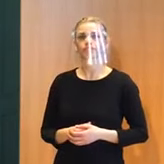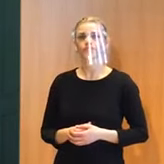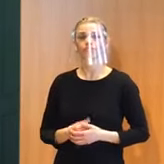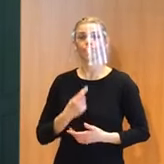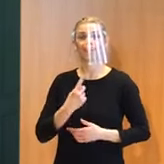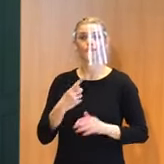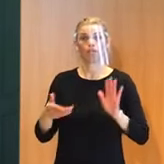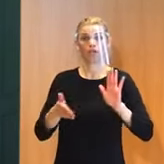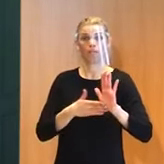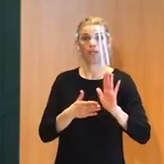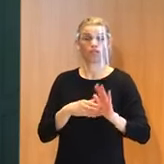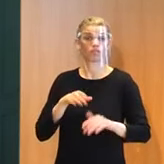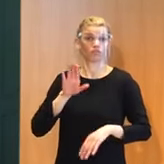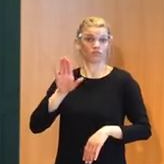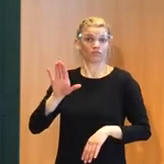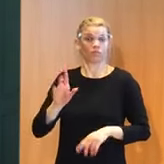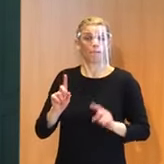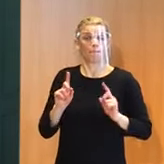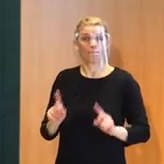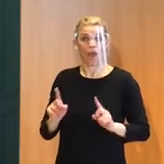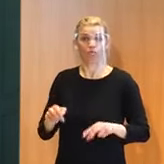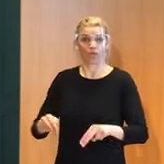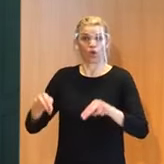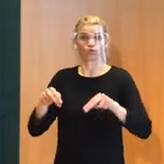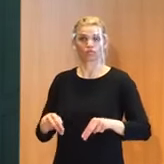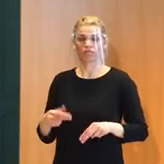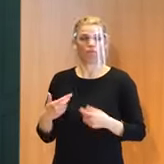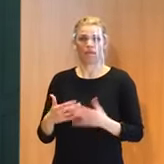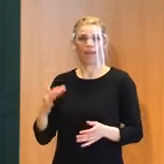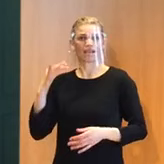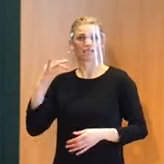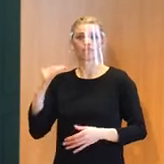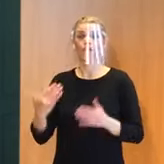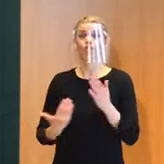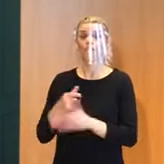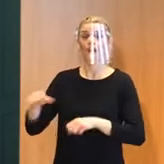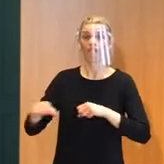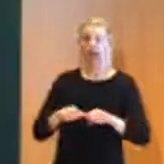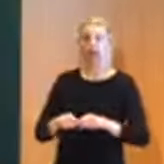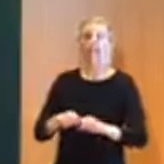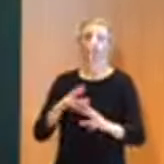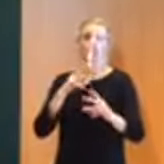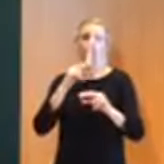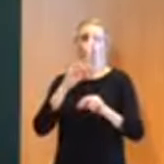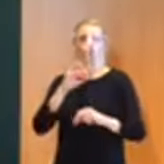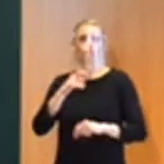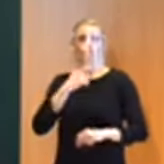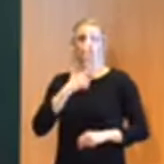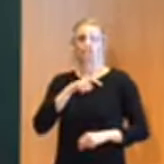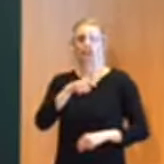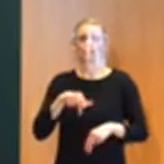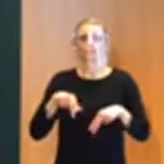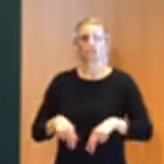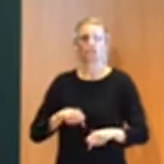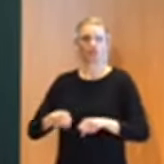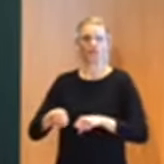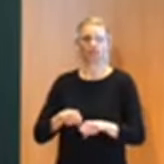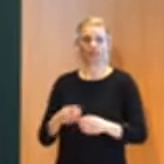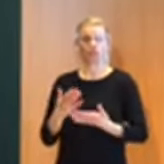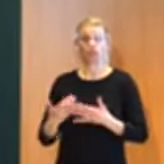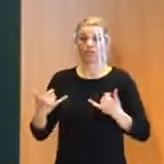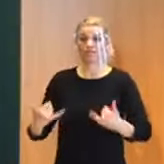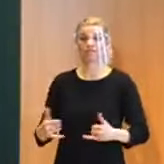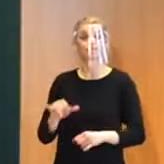Igor Matovič a Náradia má podať demisiu. Nemá zmysel, aby sme o novej vláde diskutovali so starým premiérom. To znamená, my zatiaľ